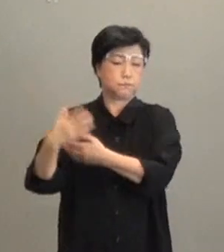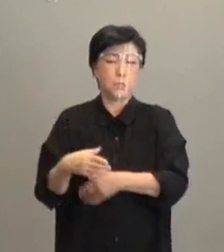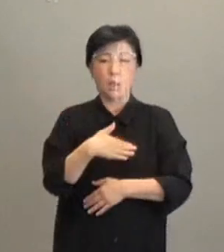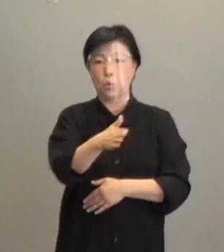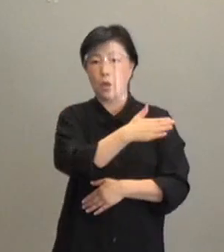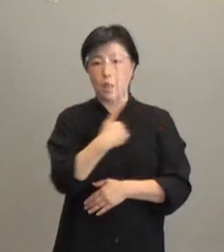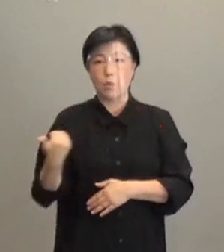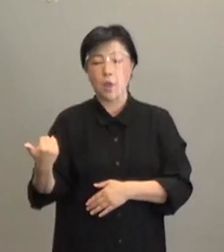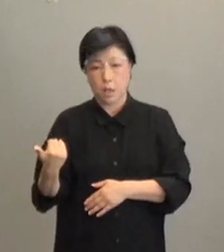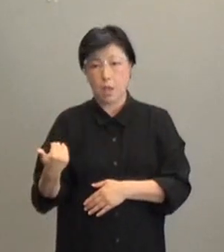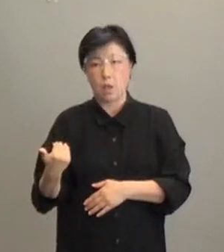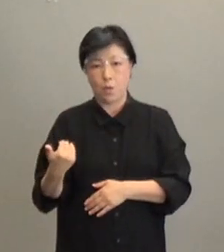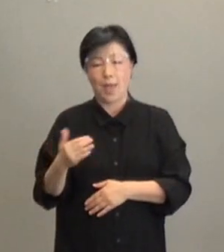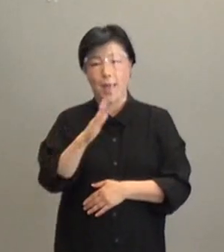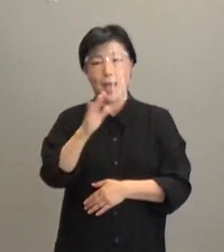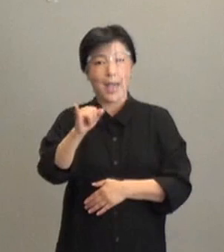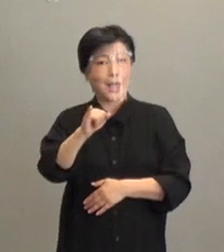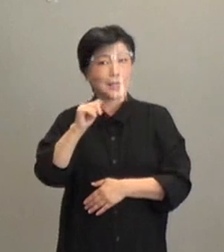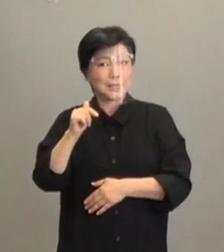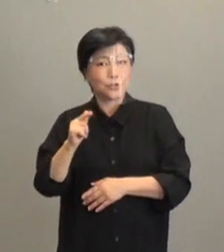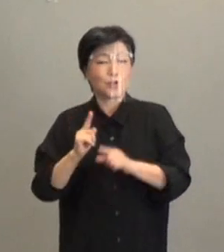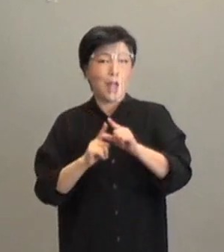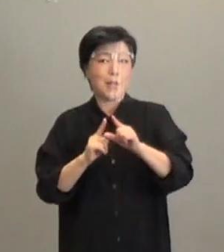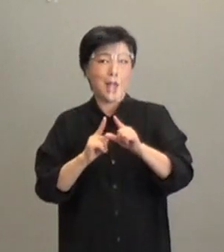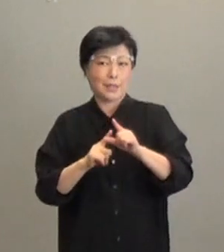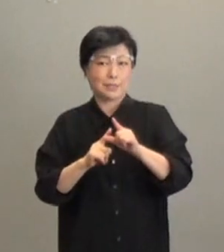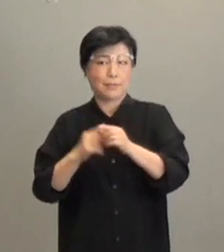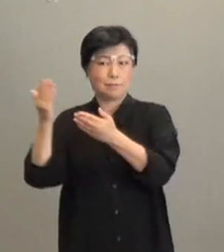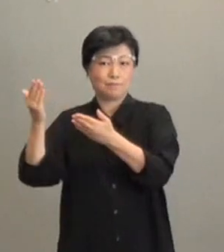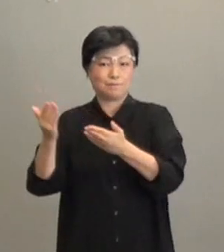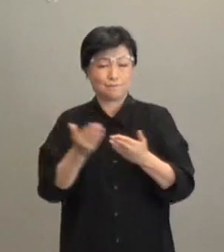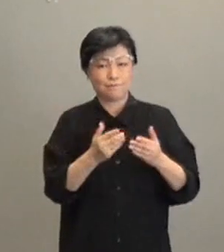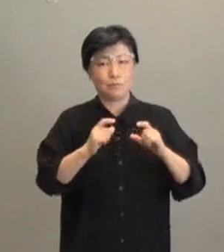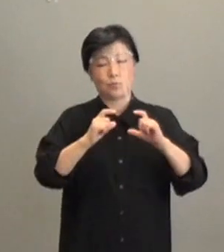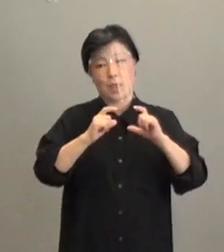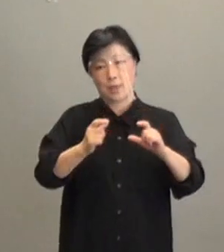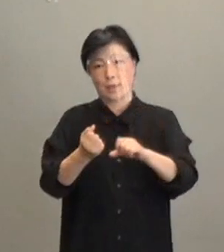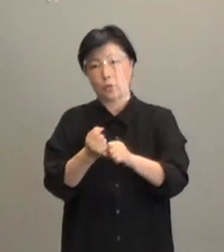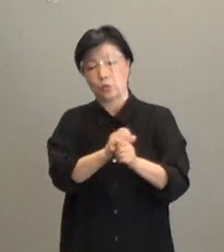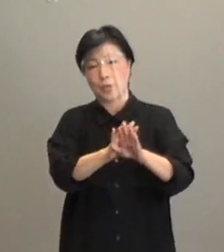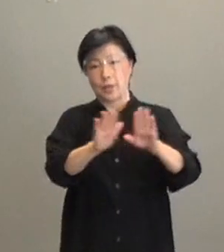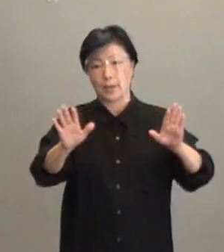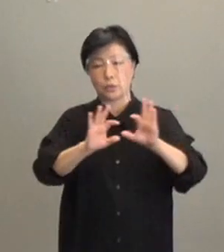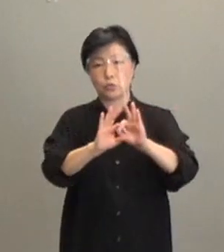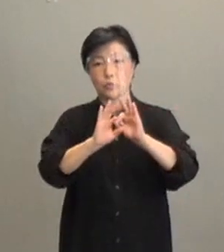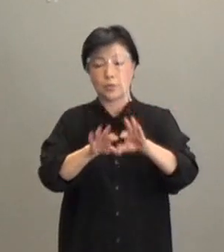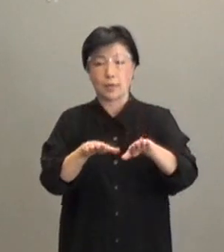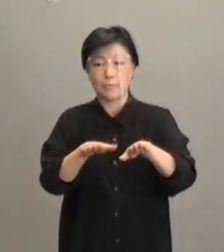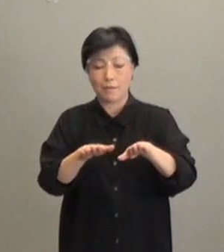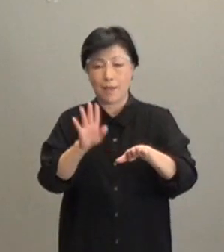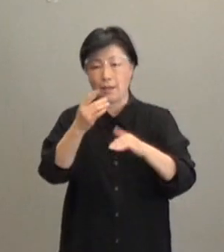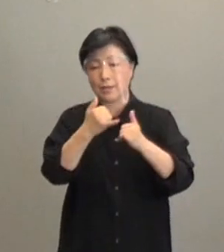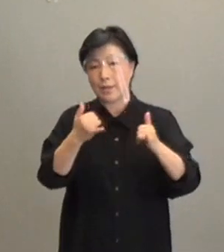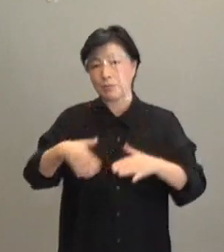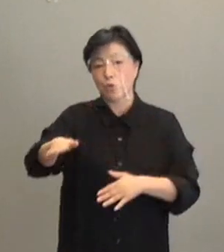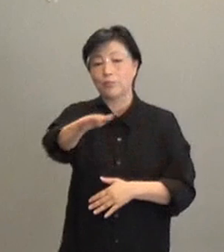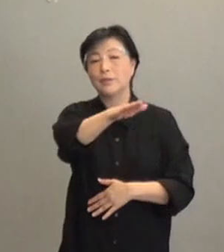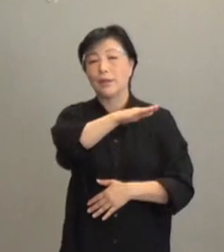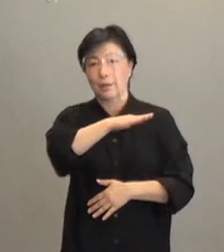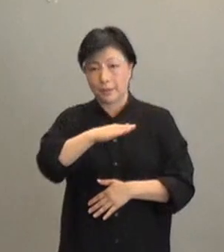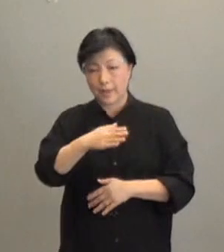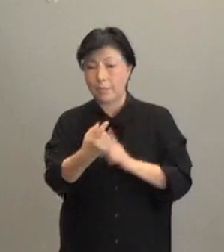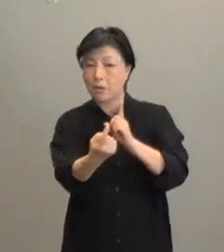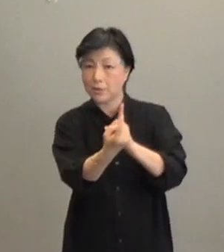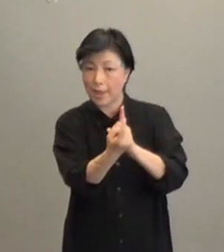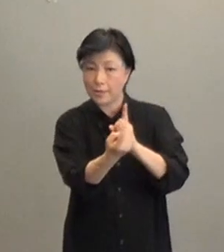々自身はディスカバー千葉の優待券の利用の再開について、現在は県民の皆様方